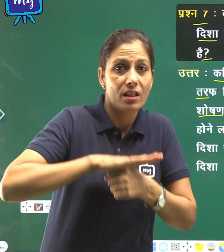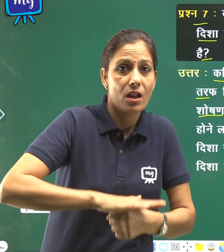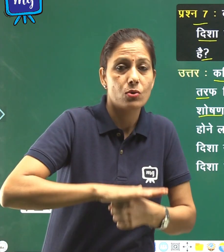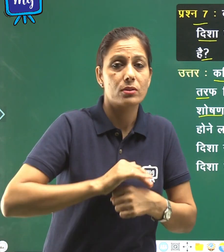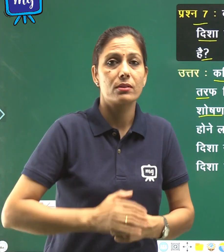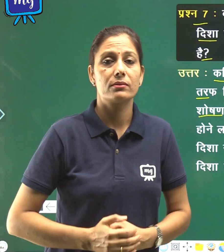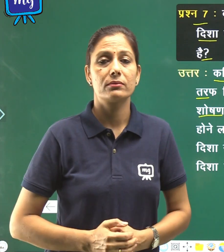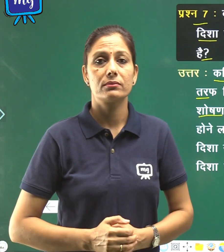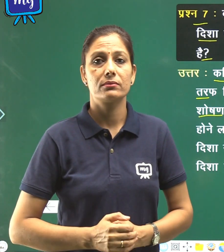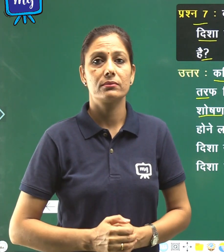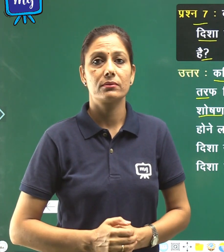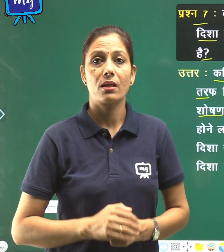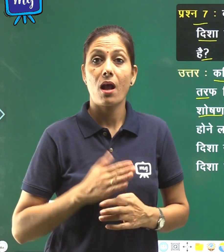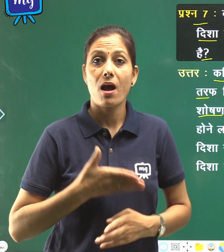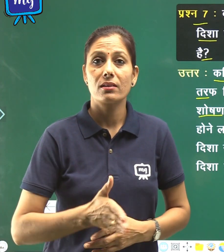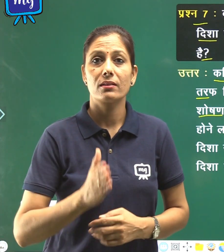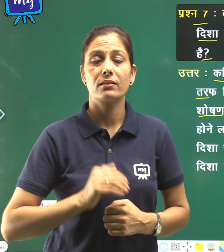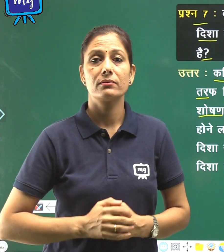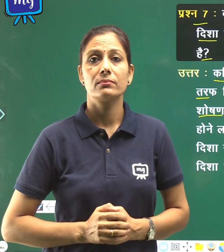शोषण आदि